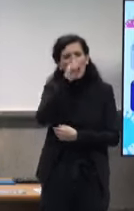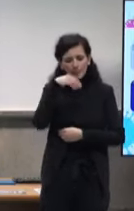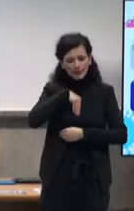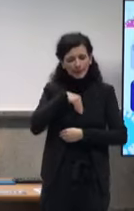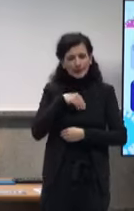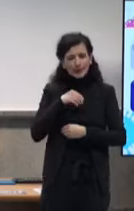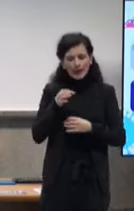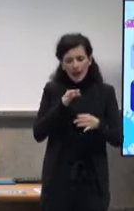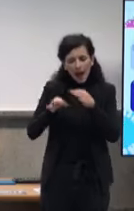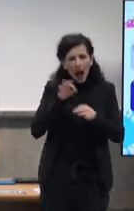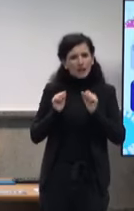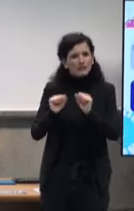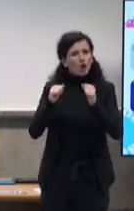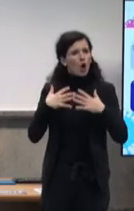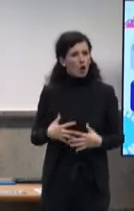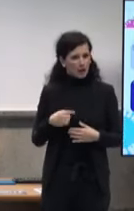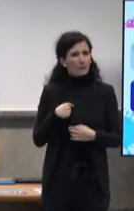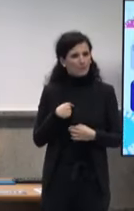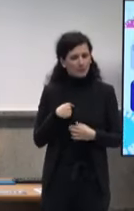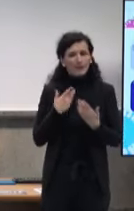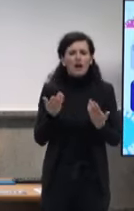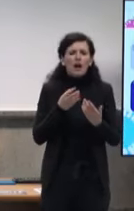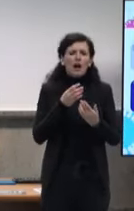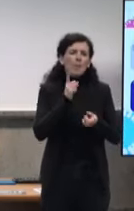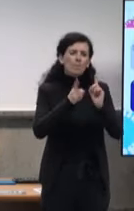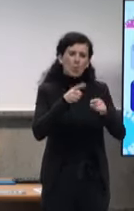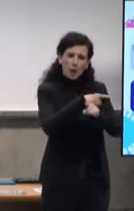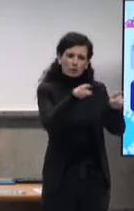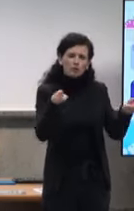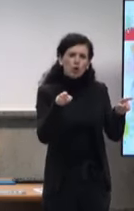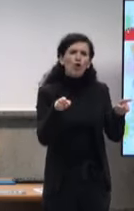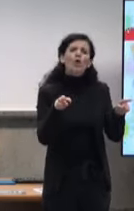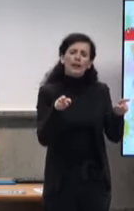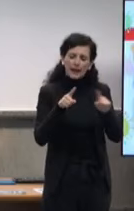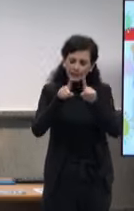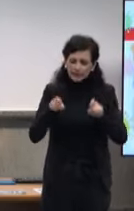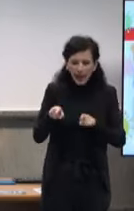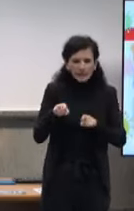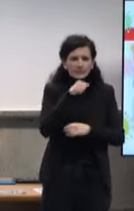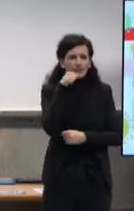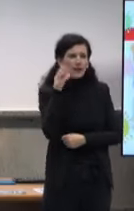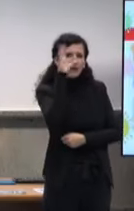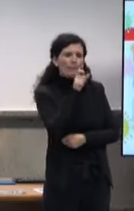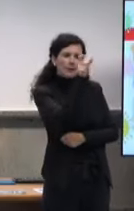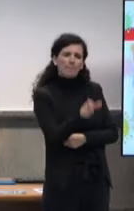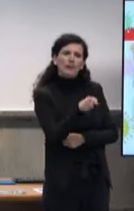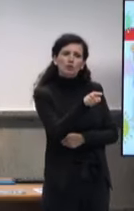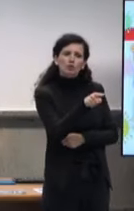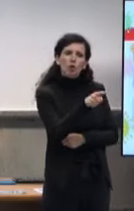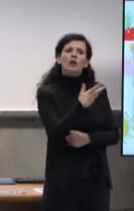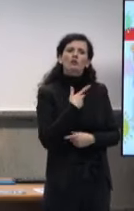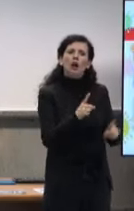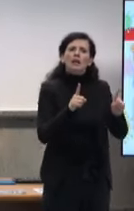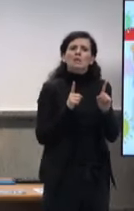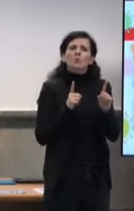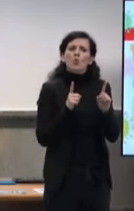ovverosia vanno a cercare in popolazione aperta se ci sono soggetti che hanno sviluppato una difesa immunitaria all infezione